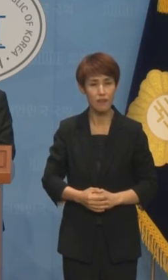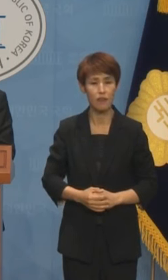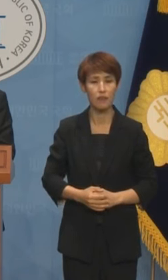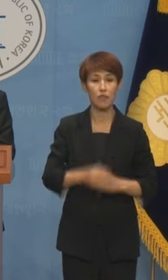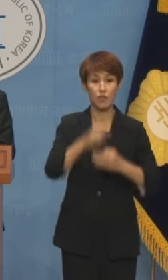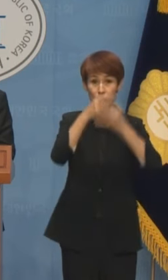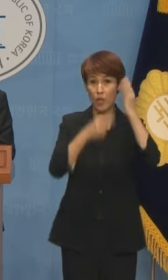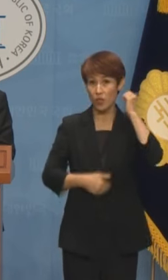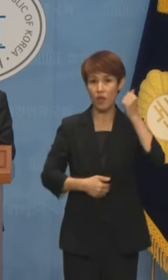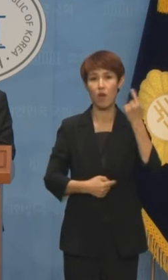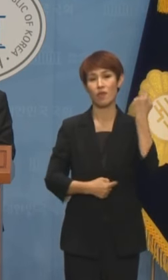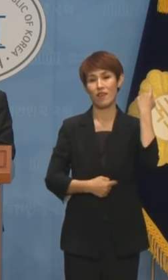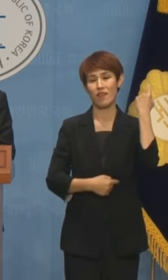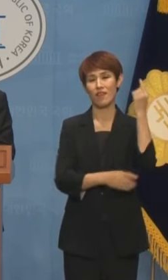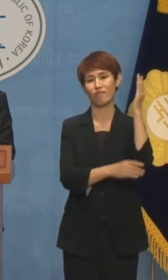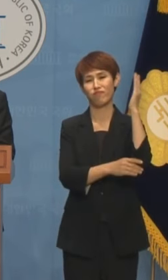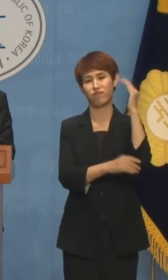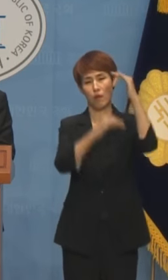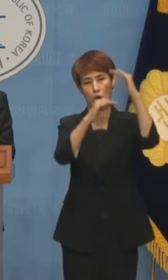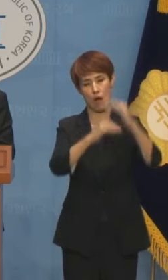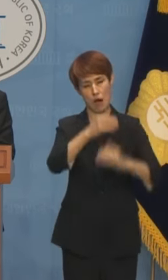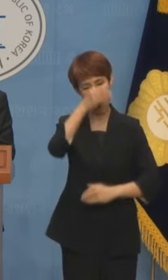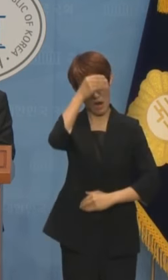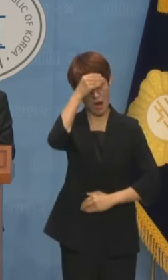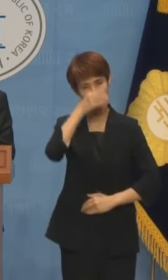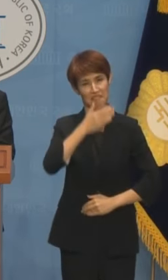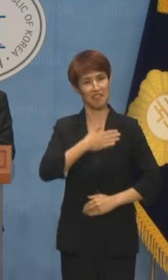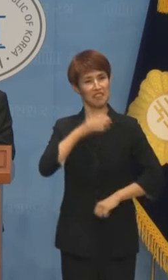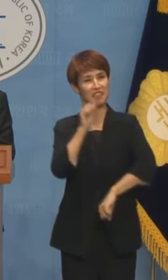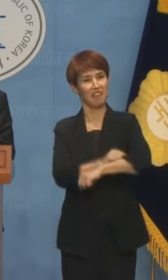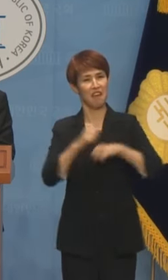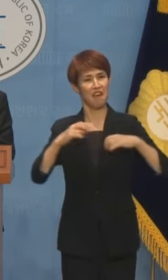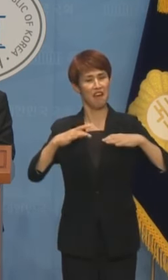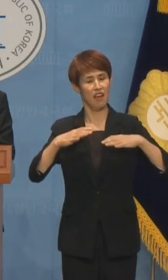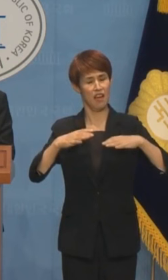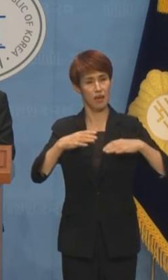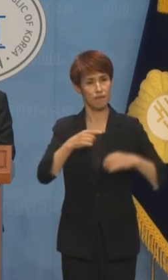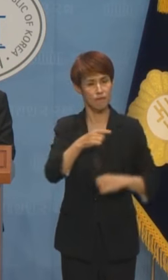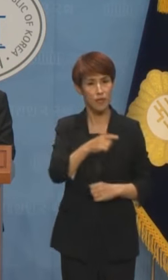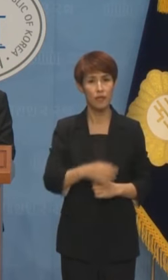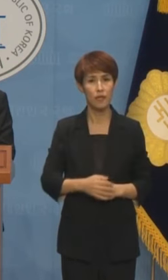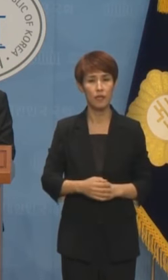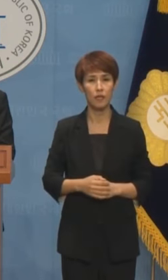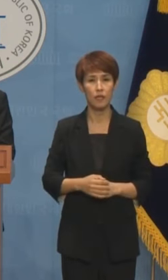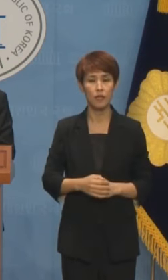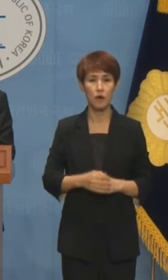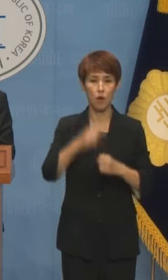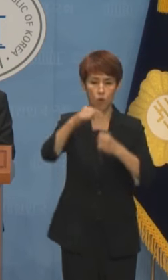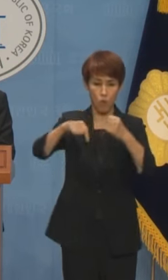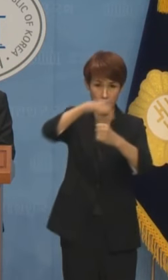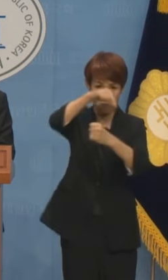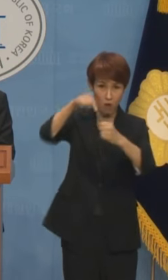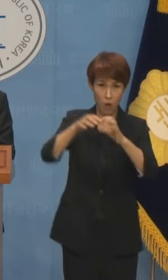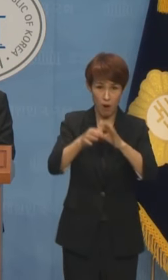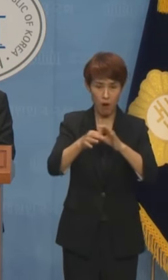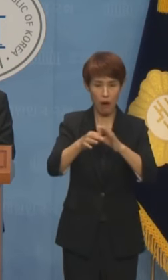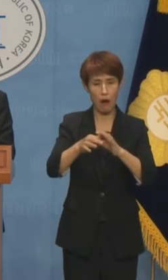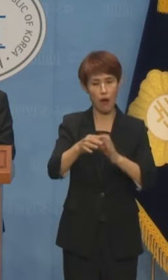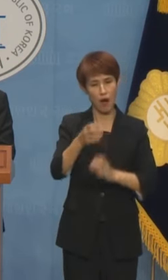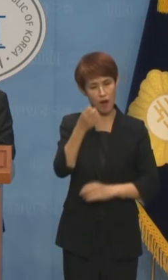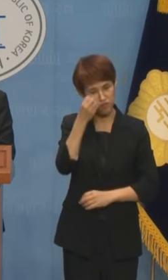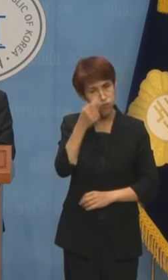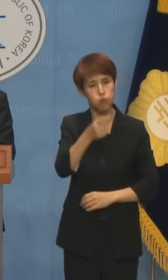윤석열 대통령의 어제 기자회견은 뻔뻔한 자화자찬으로 채워졌습니다. 특히 그중 원전 관련 부분은